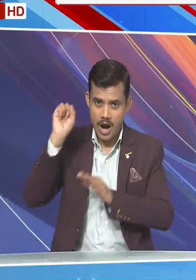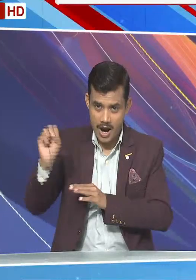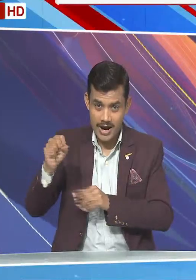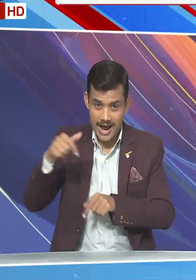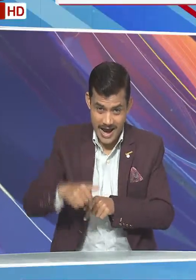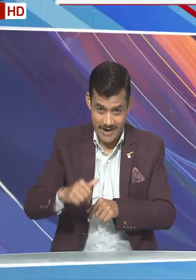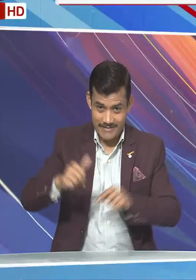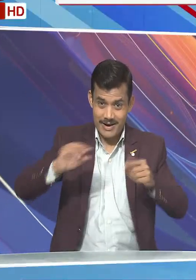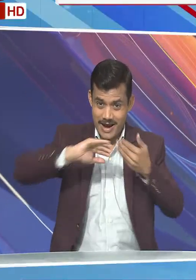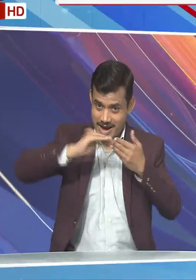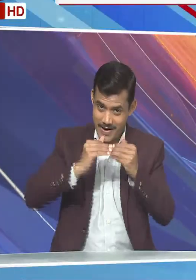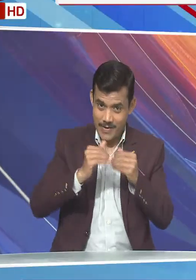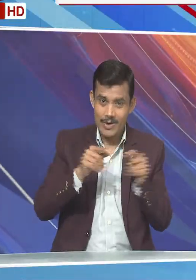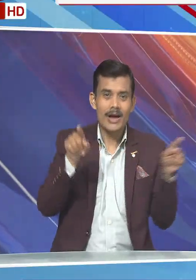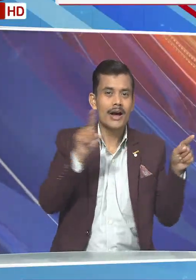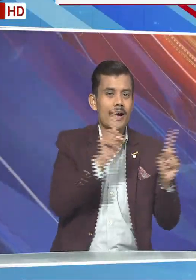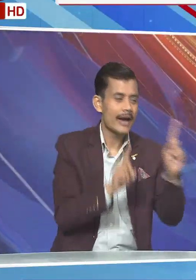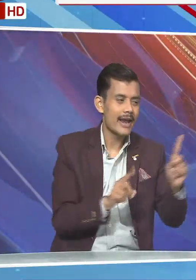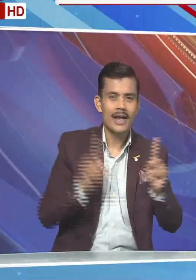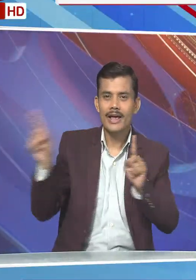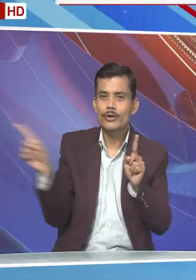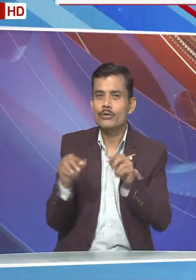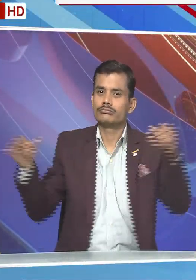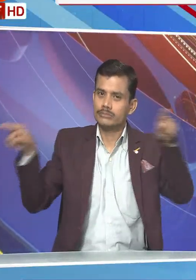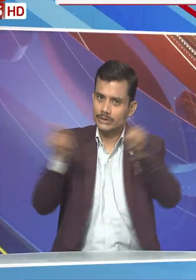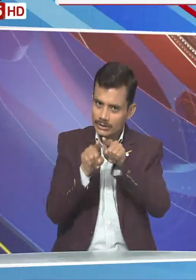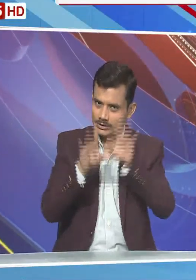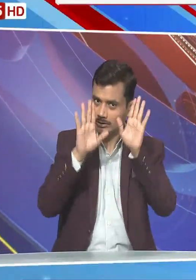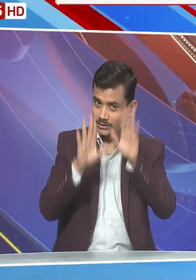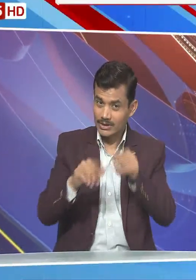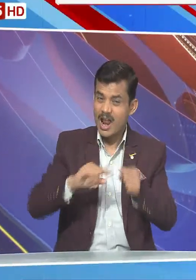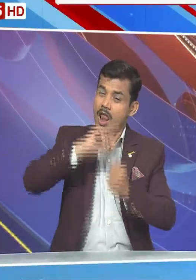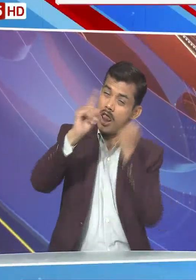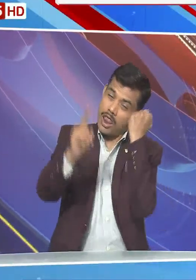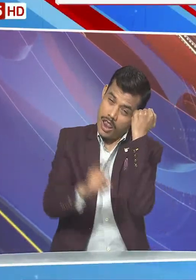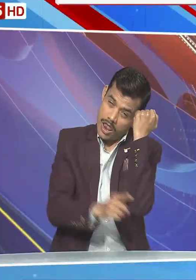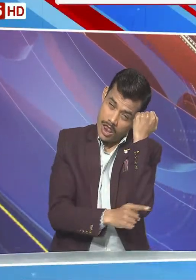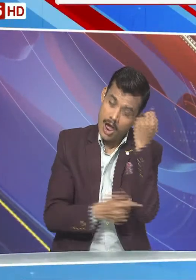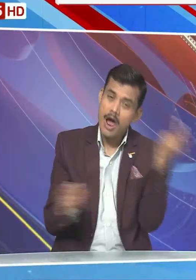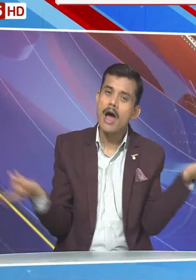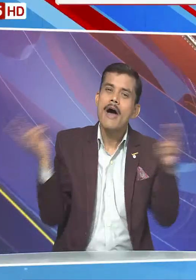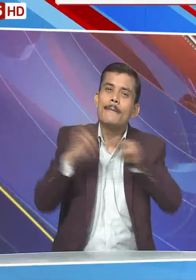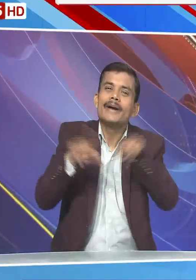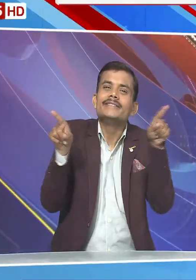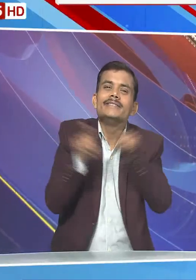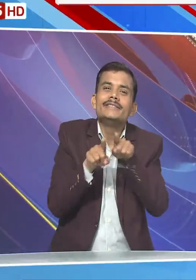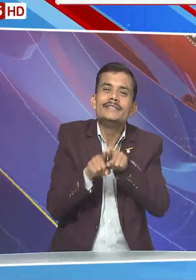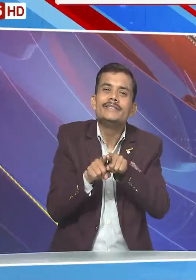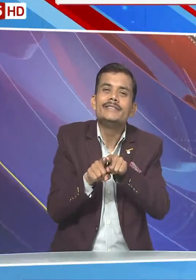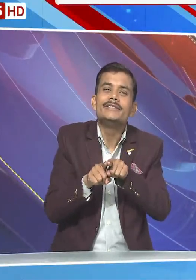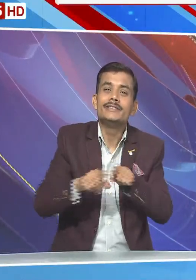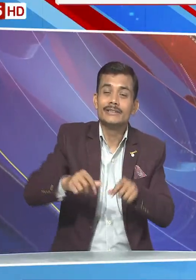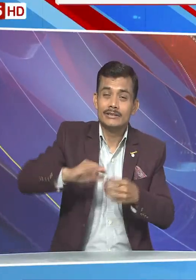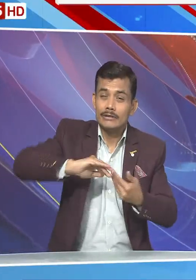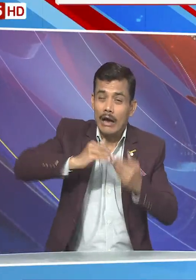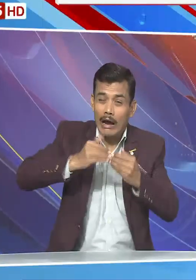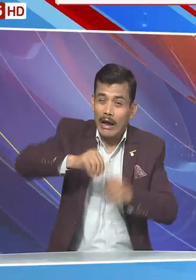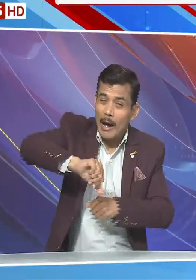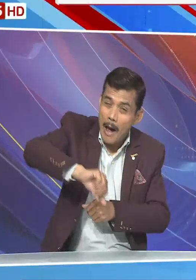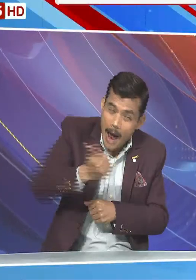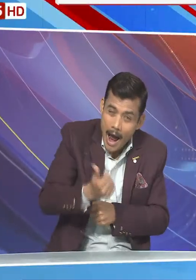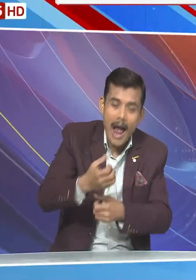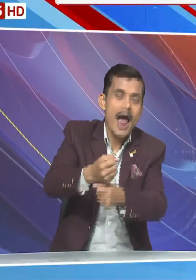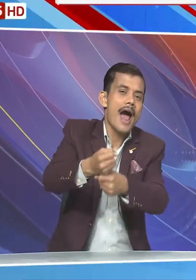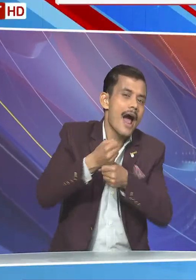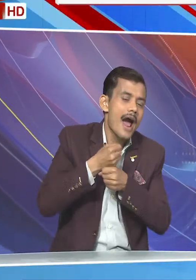टीमें एक एक की बराबरी पर हैं। अब तीसरे मुकाबले में दोनों टीमों की कोशिश जीत के साथ सीरीज अपने नाम करने की होगी।